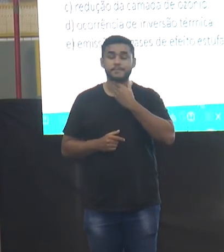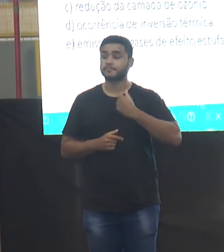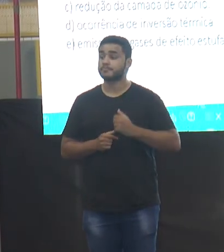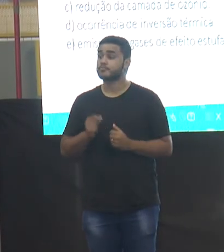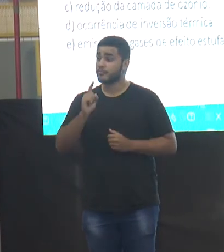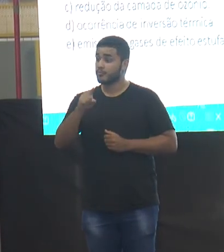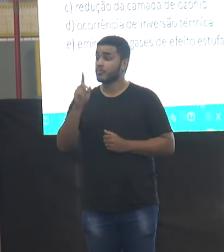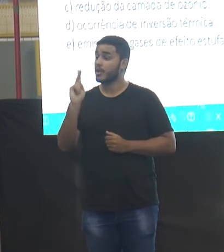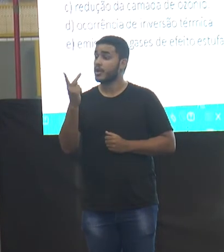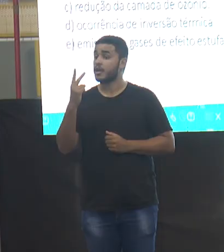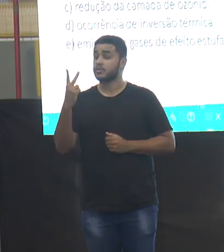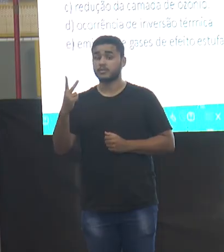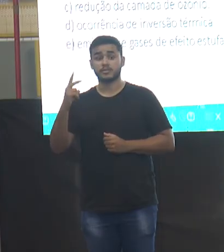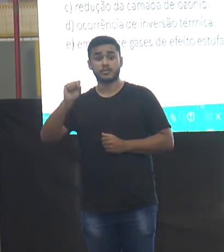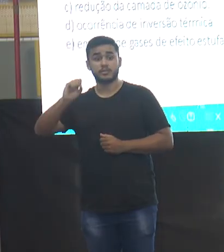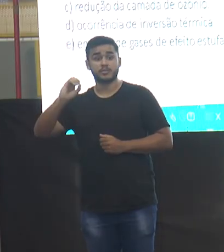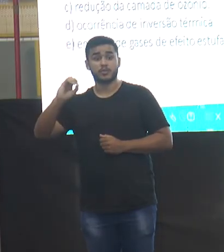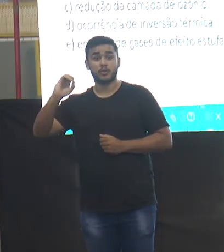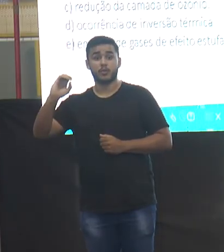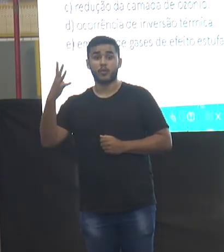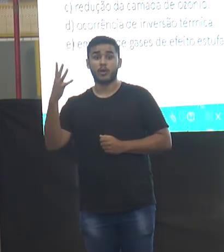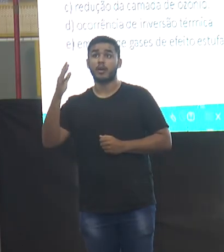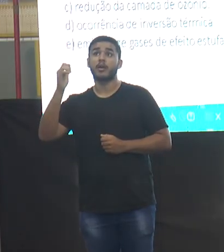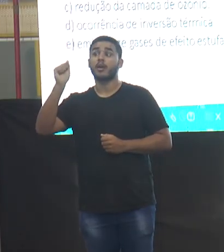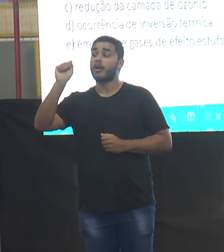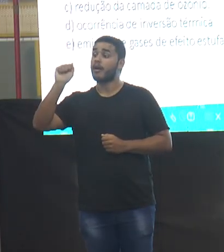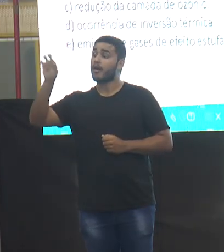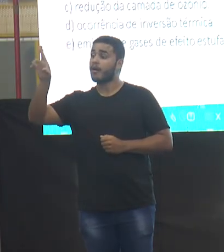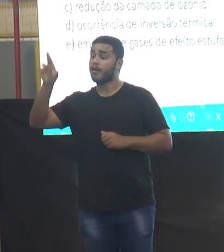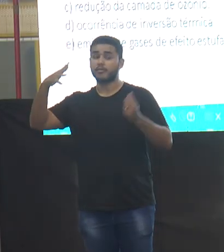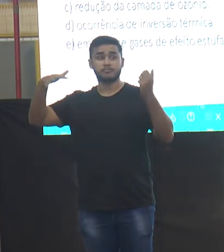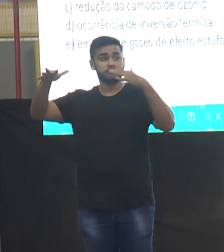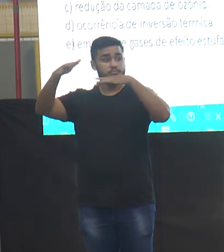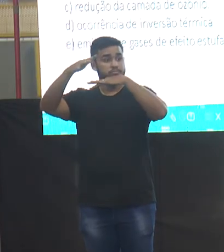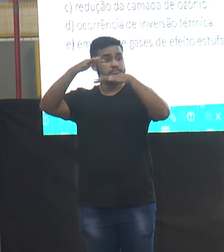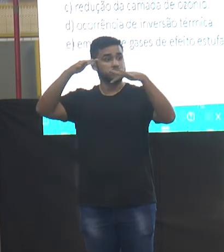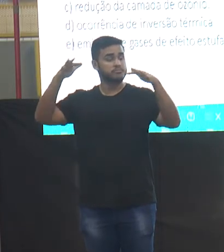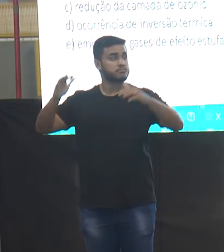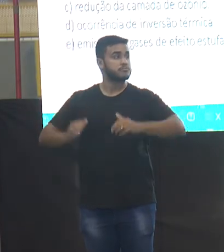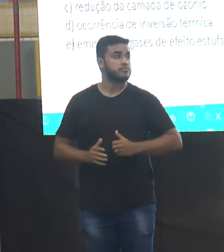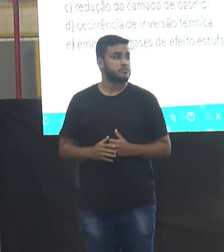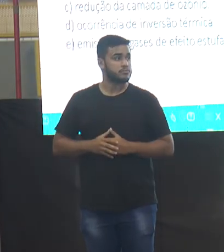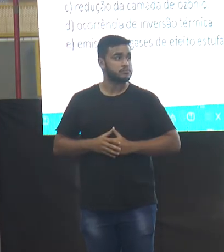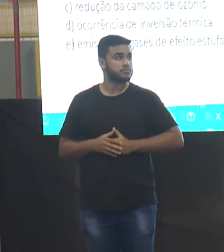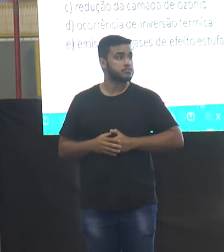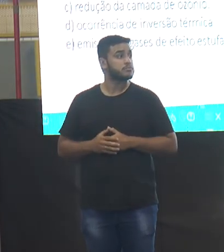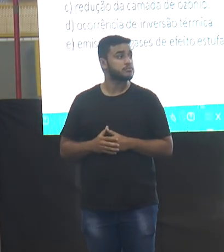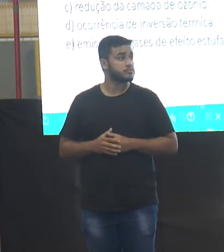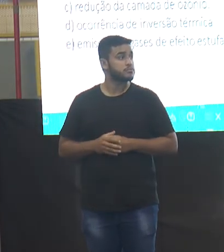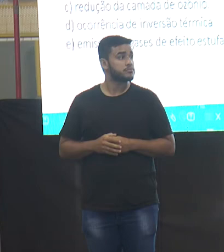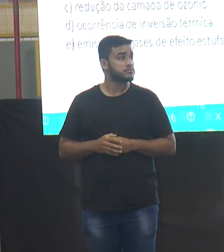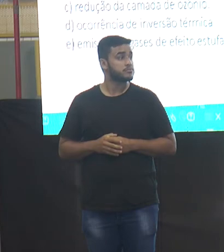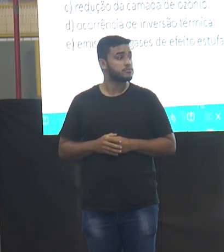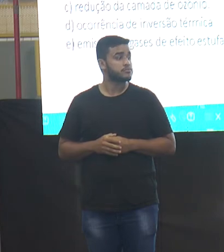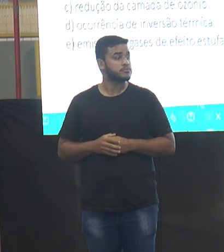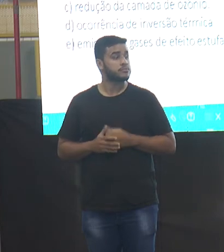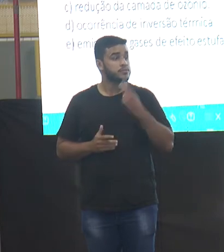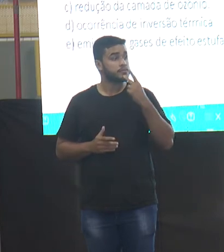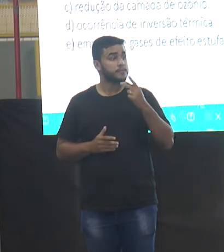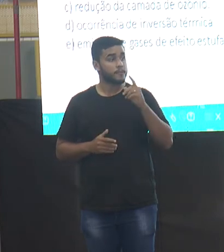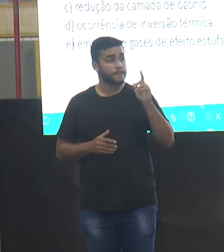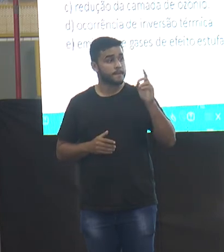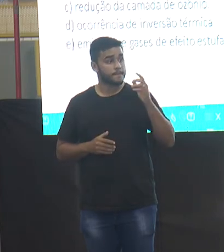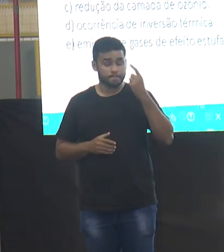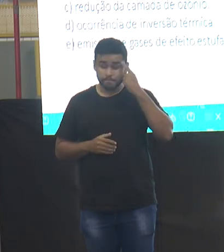formou o H2SO4. Ele falou que é no ar. Ácido no ar? Beleza. Povo,